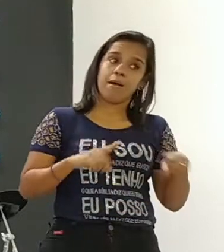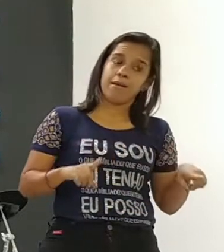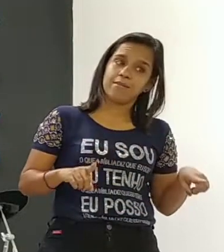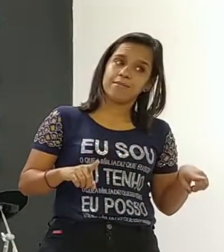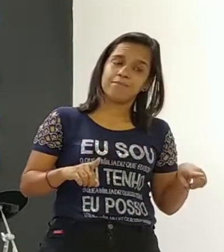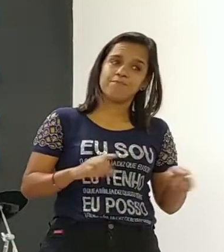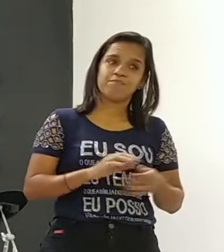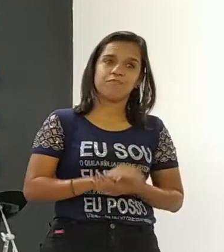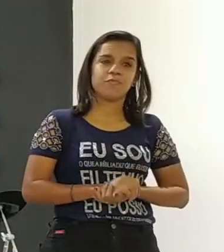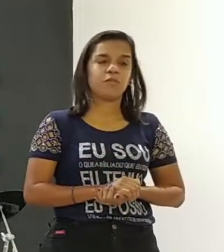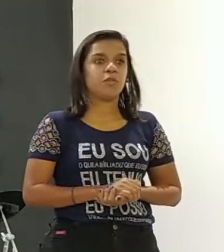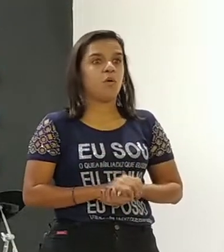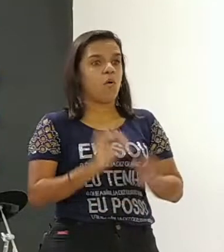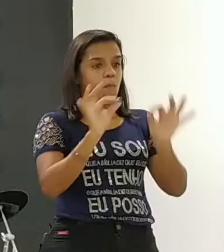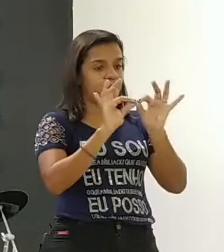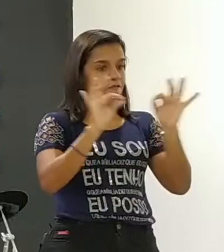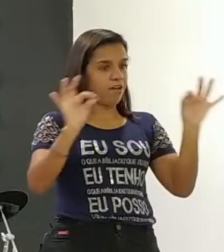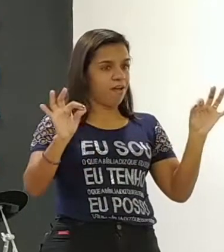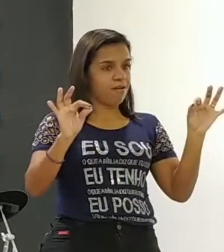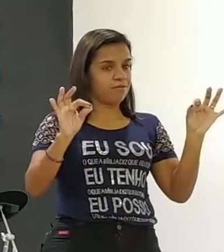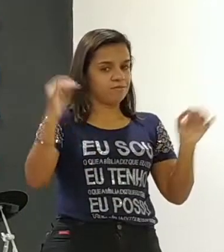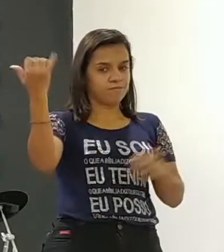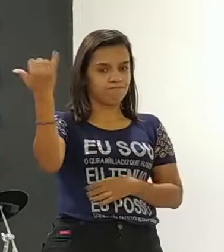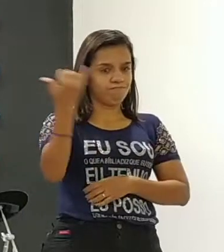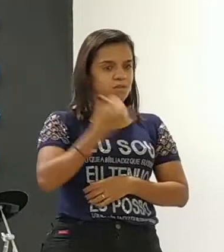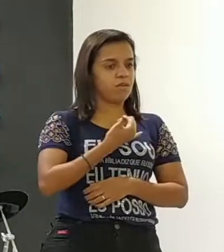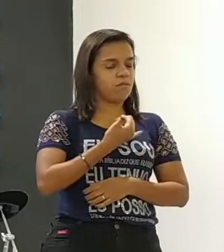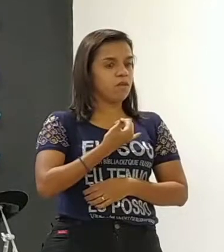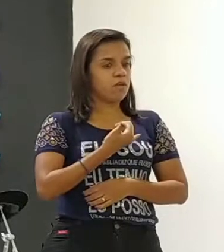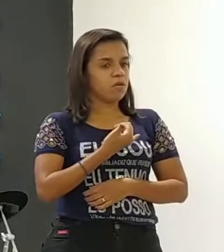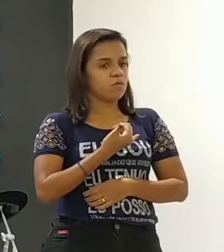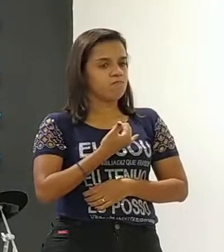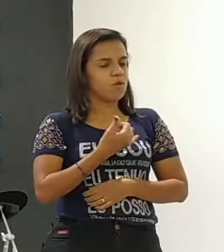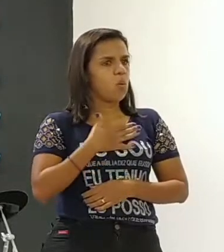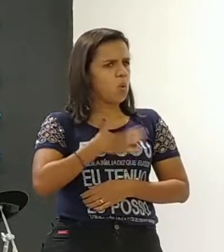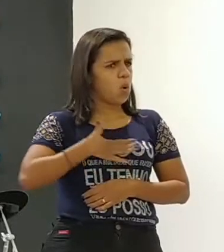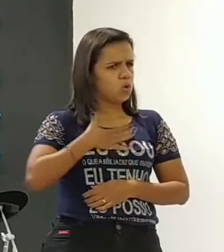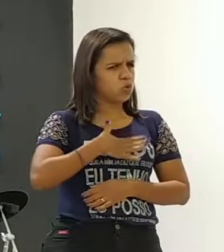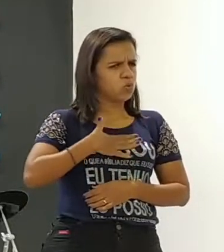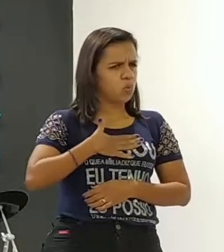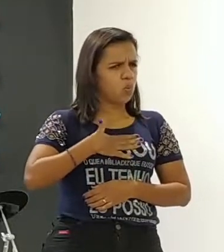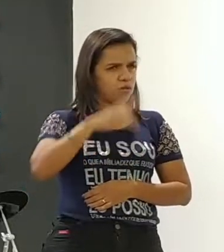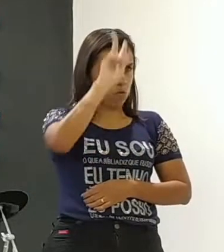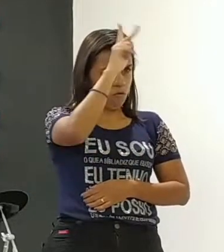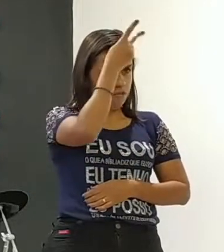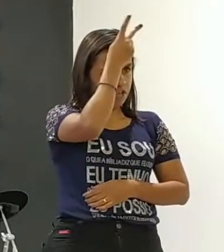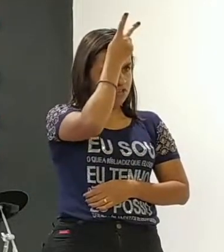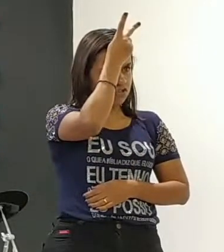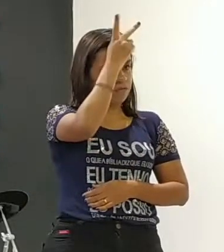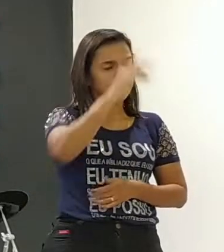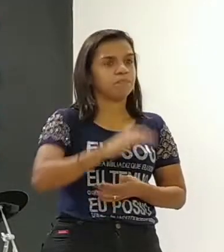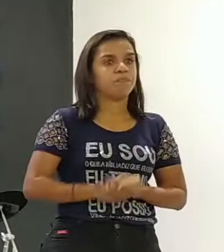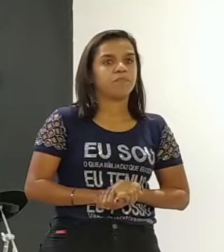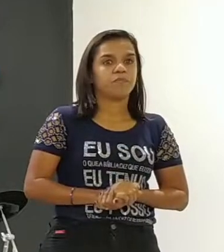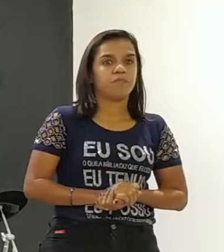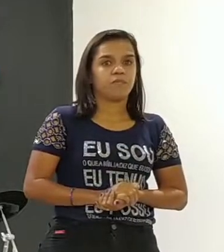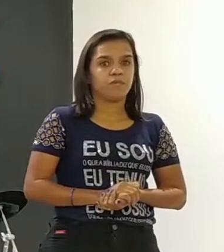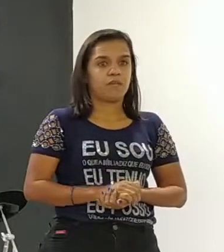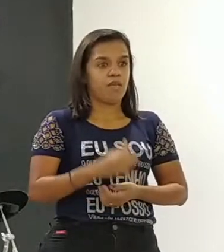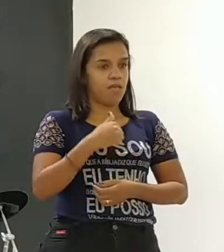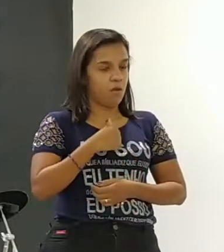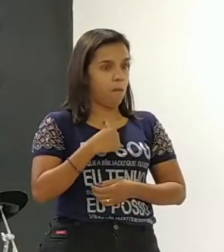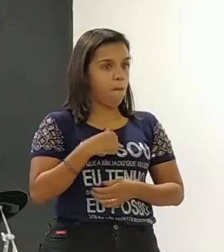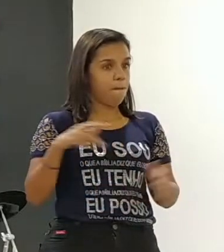ouvi, irmãos, quando eu me converti, e eu gosto muito dessa frase: pereço o ordeiro, mas não a